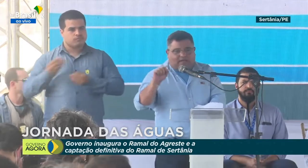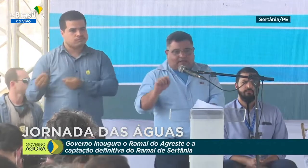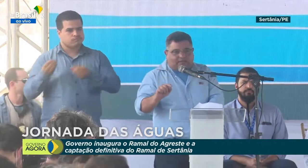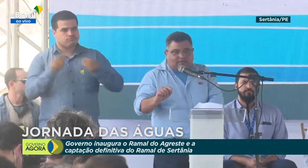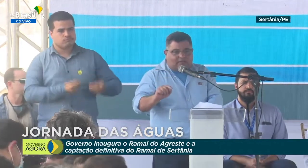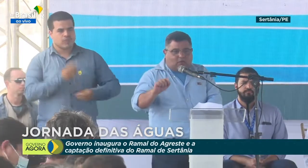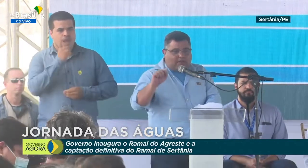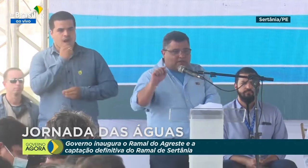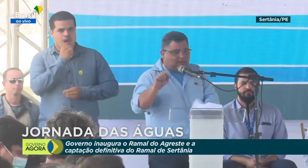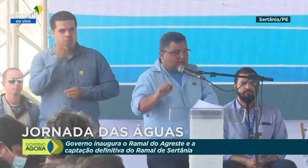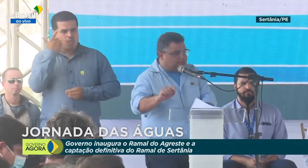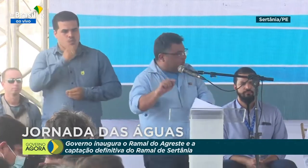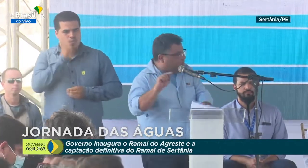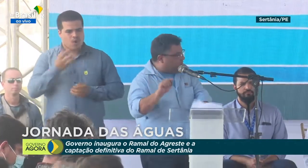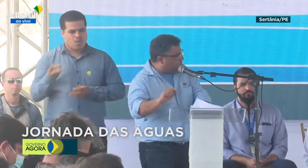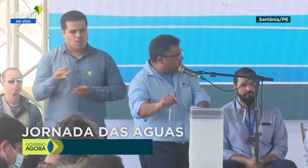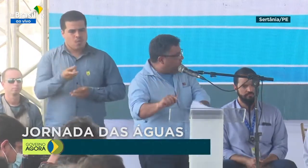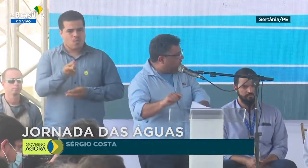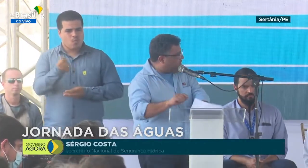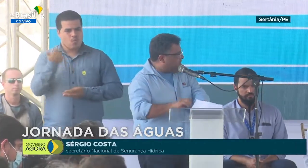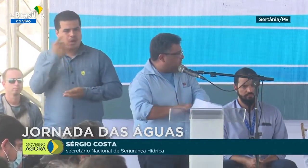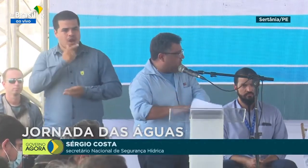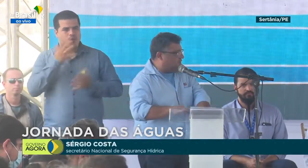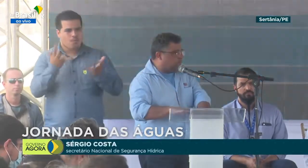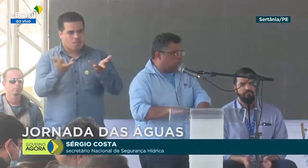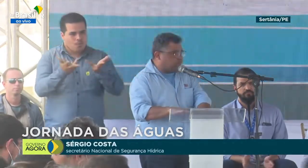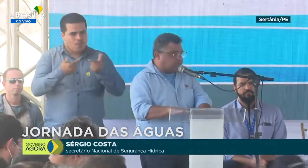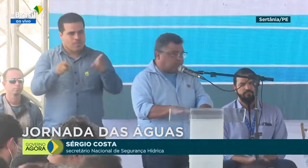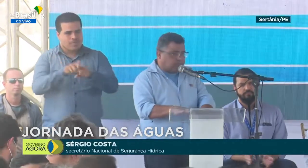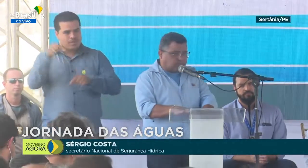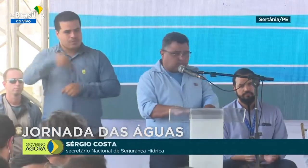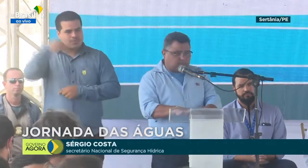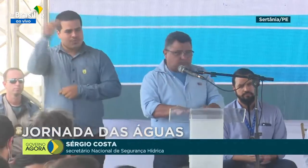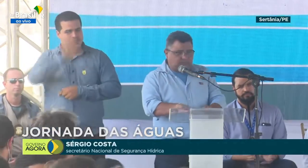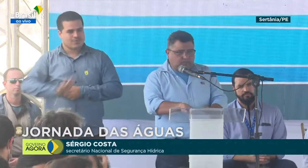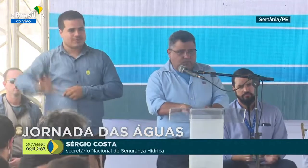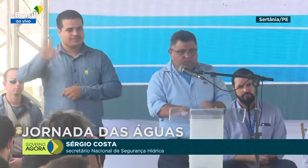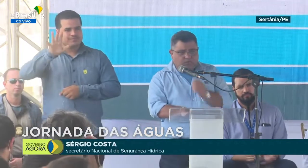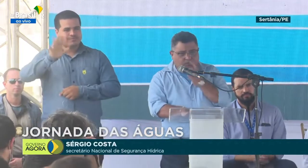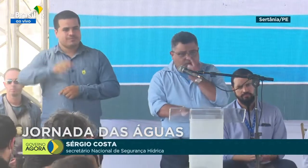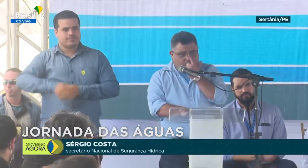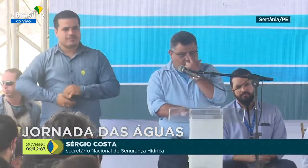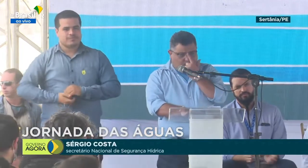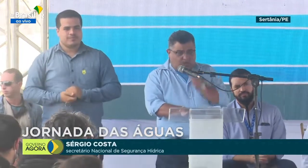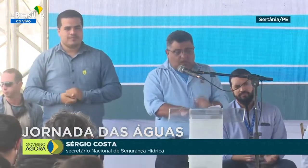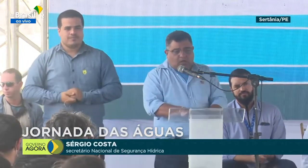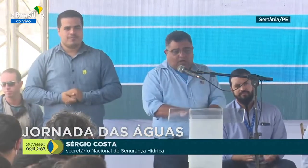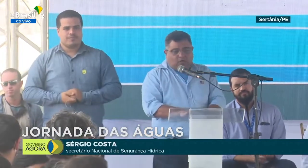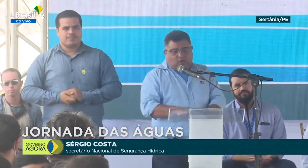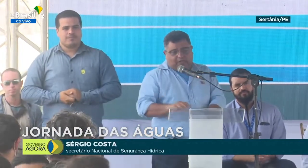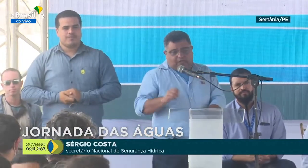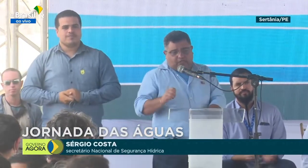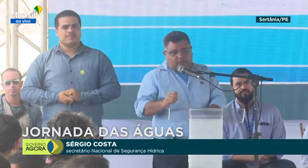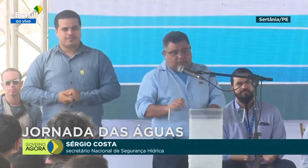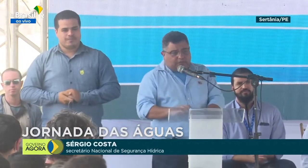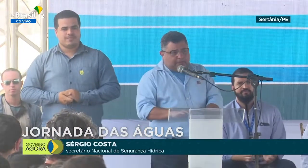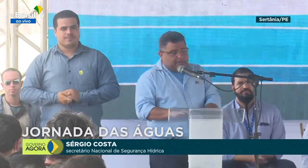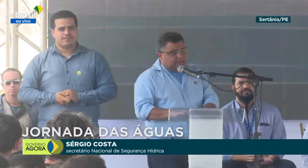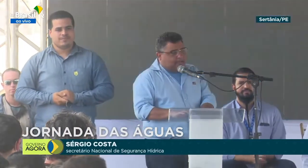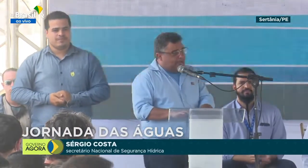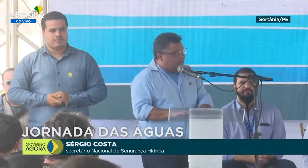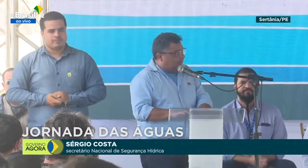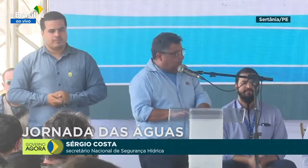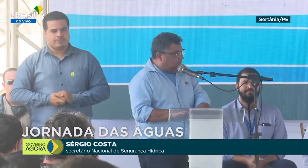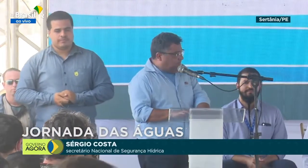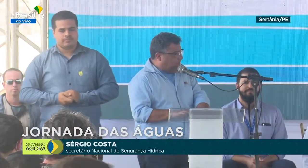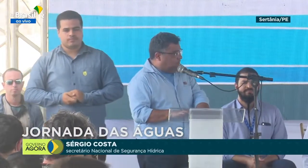quantidade e qualidade para o nosso Nordeste brasileiro. no eixo